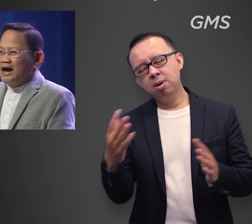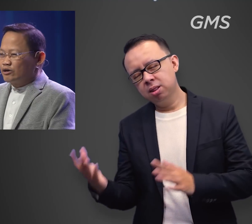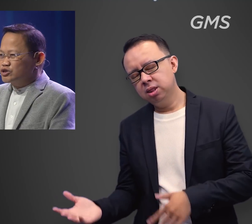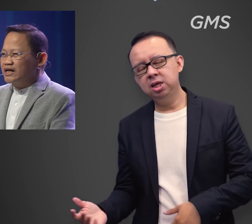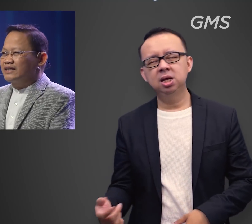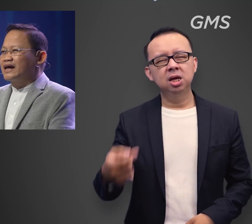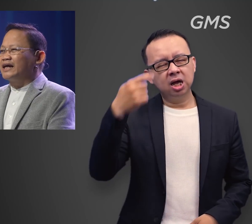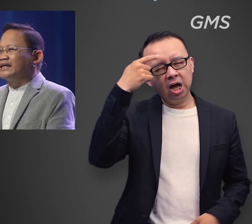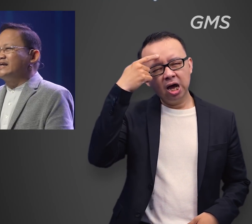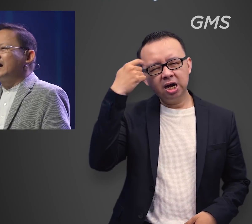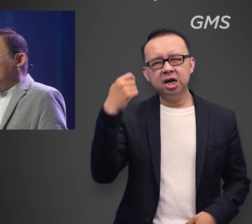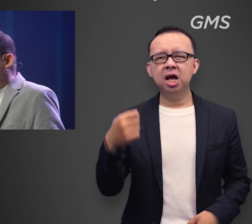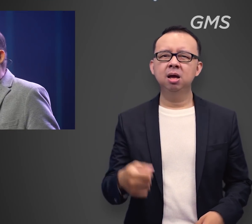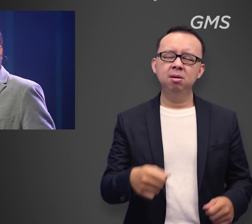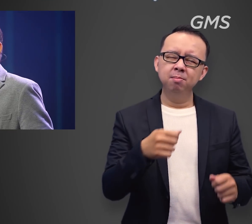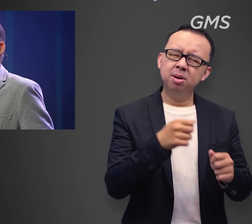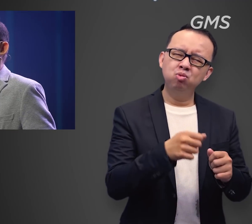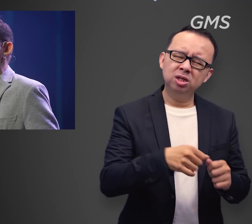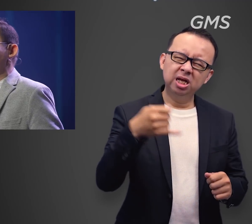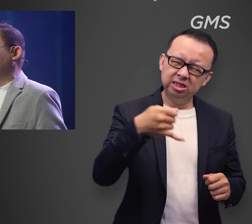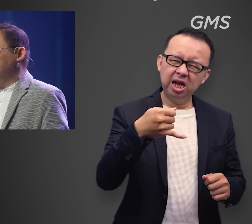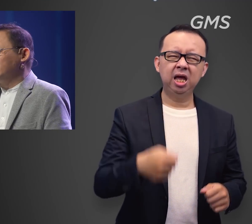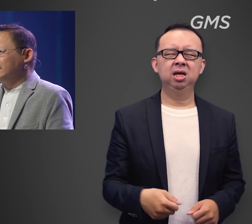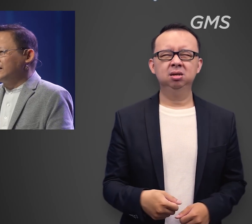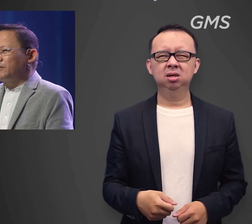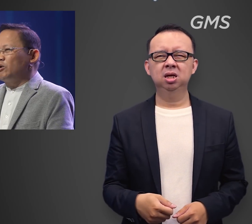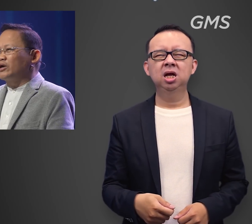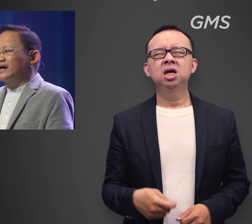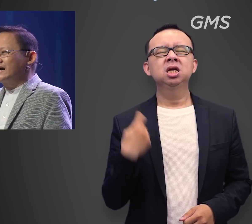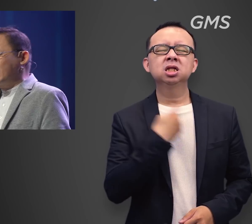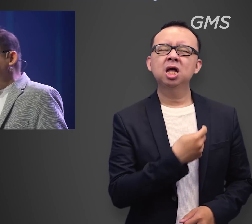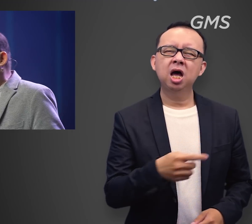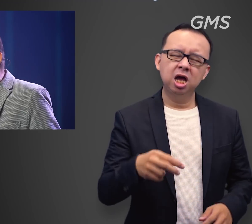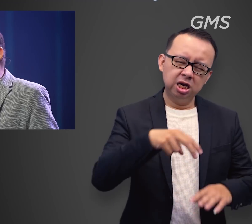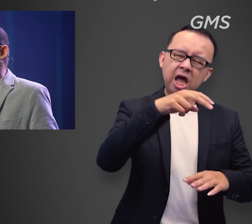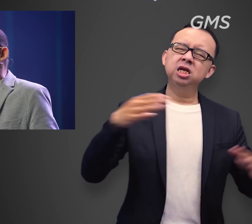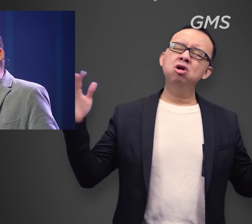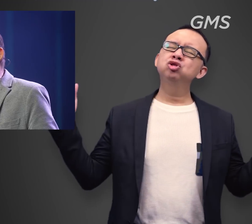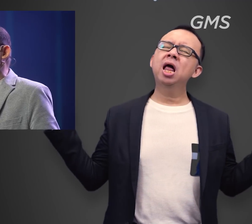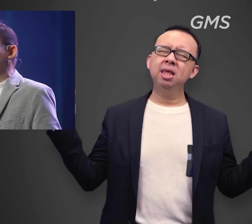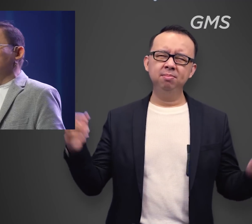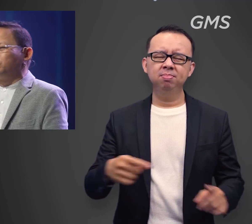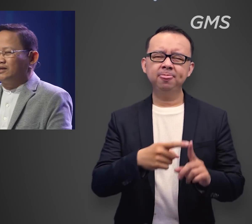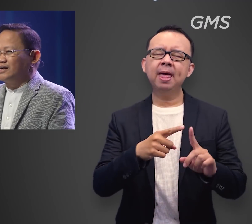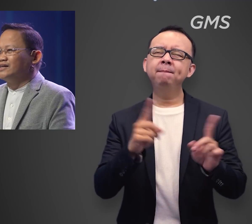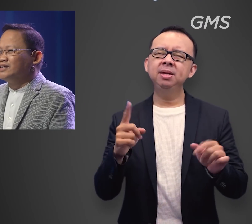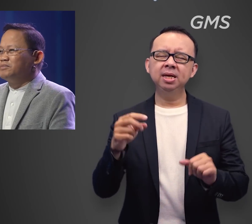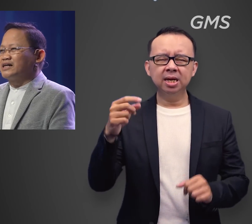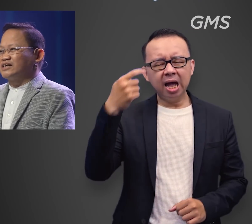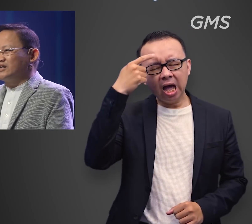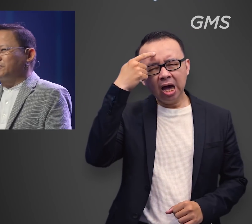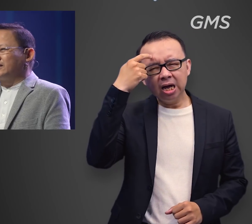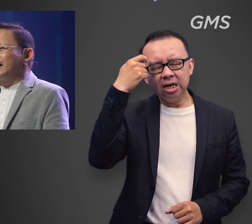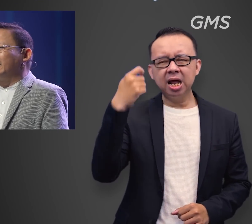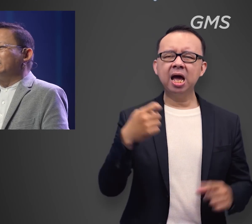lakukan. Harusnya kita ini yang harusnya naik di kayu salib. Tetapi oleh karena kasih Tuhan yang ajaib di hidup kita,